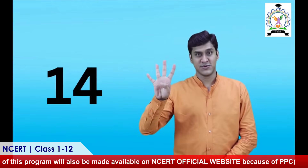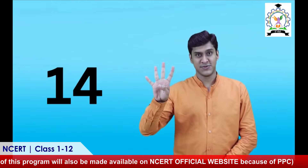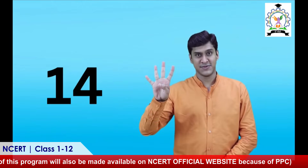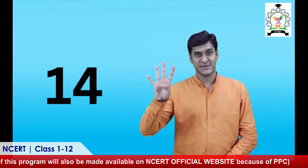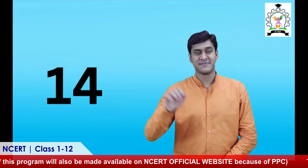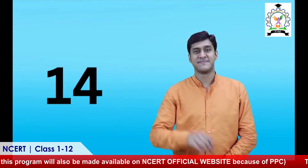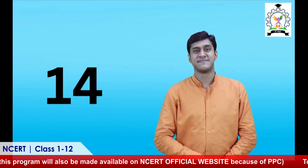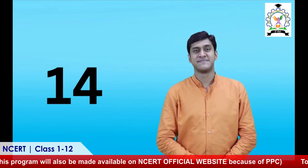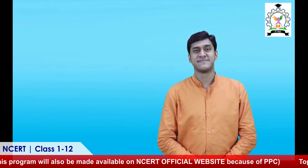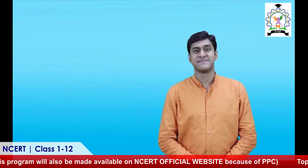14